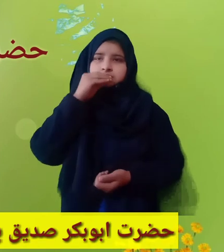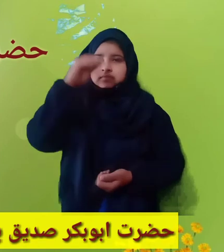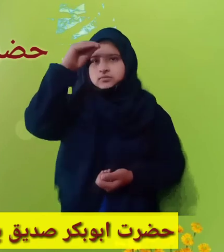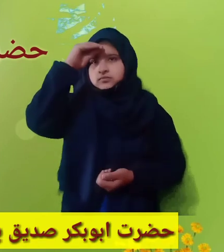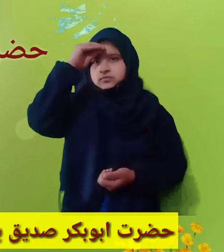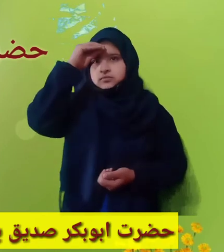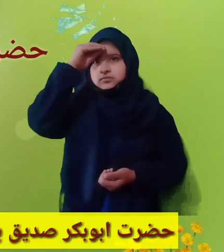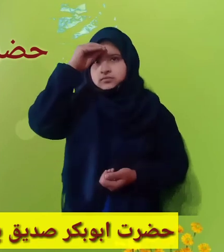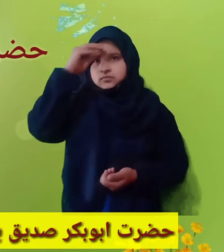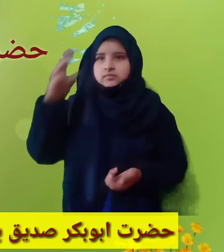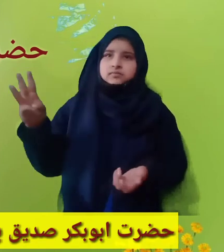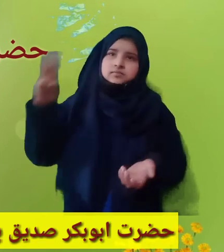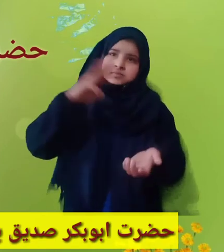हज़रत अबू बकर